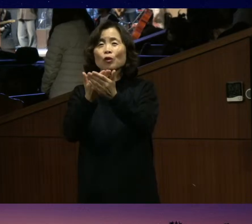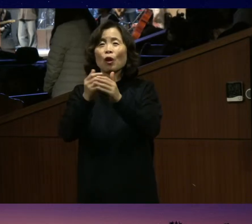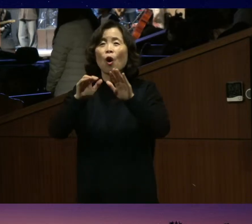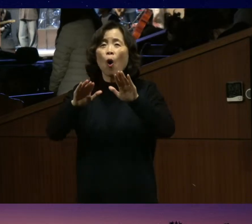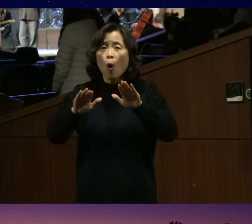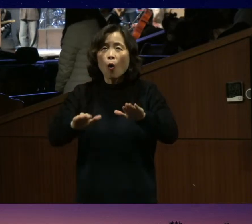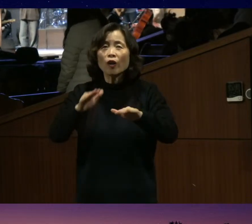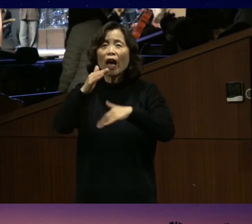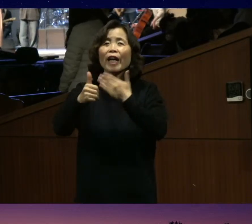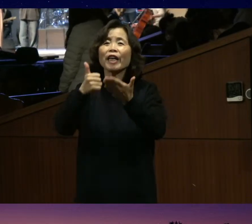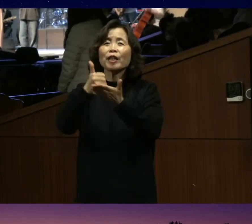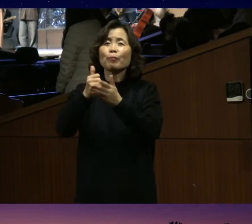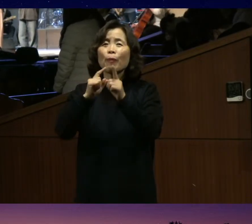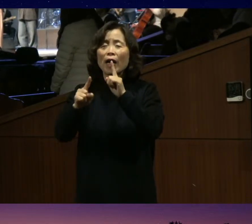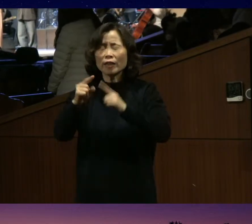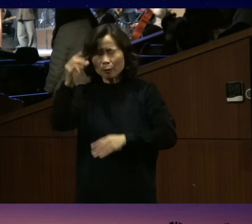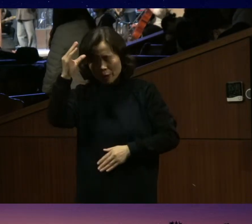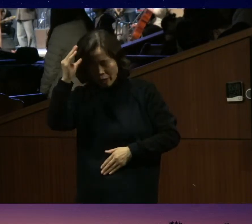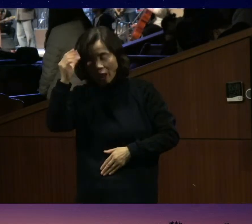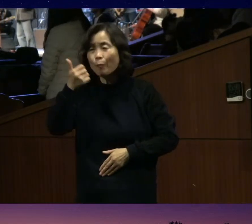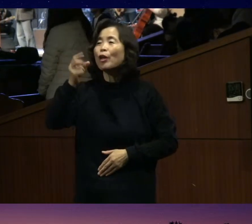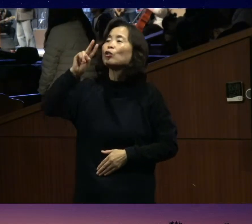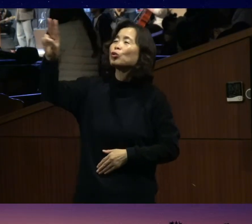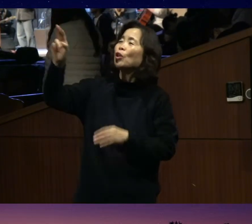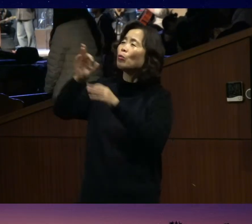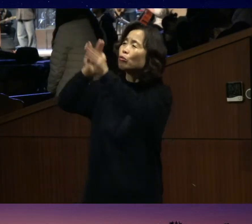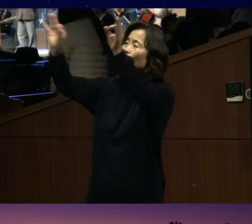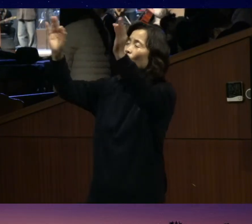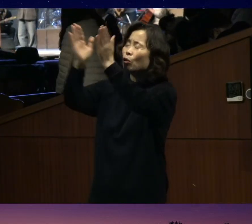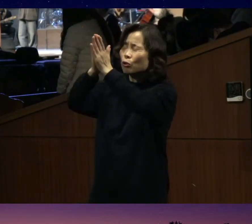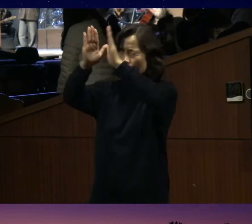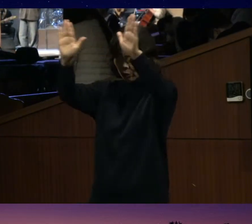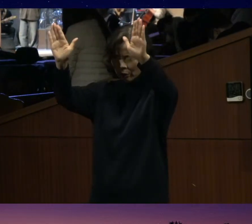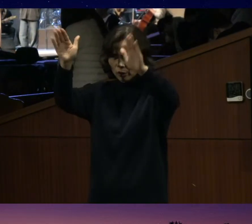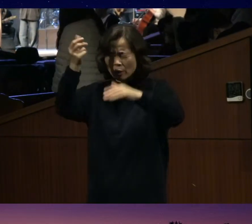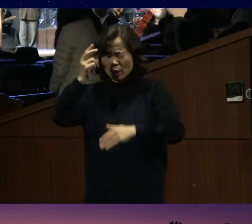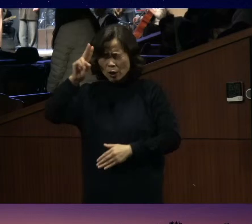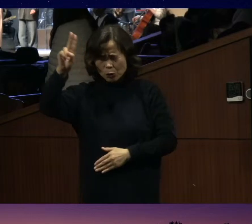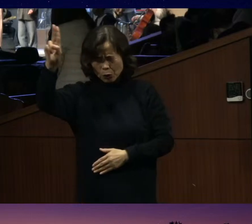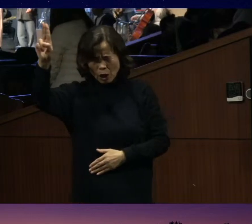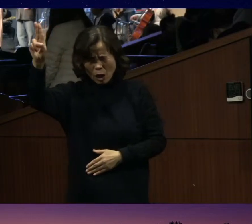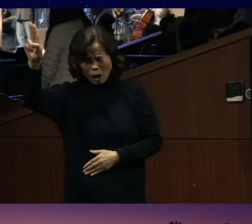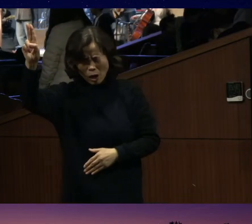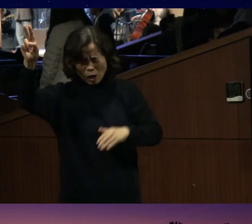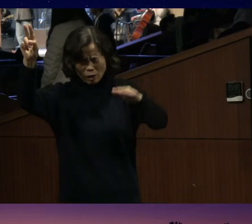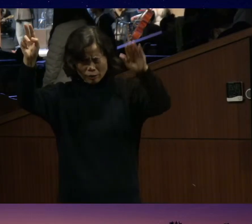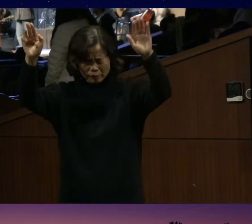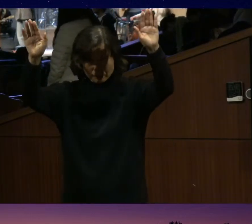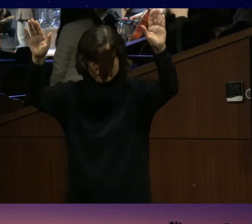은혜를 사모하며 주여 한번 잡고 기도하며 나갑니다. 주여,